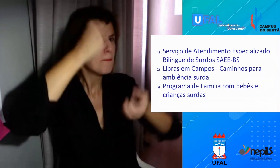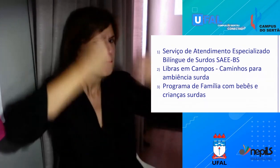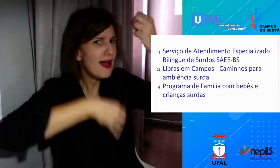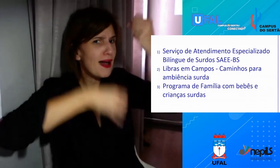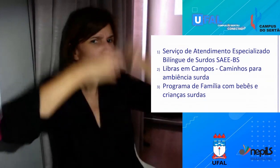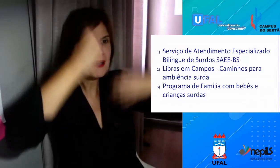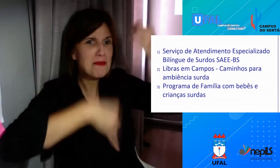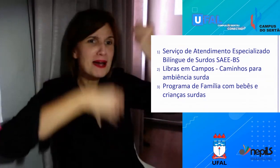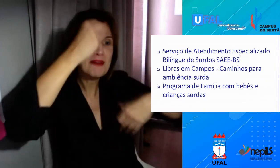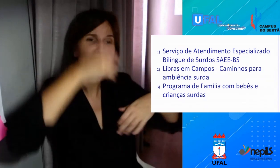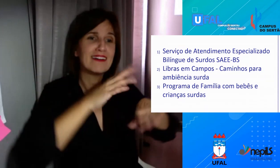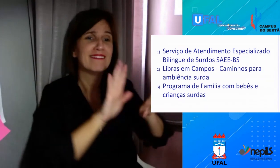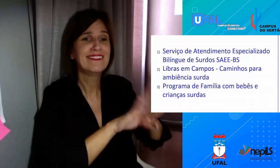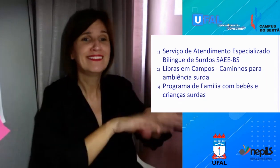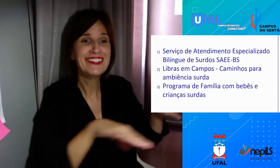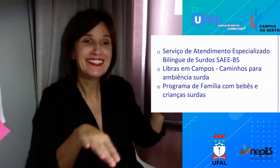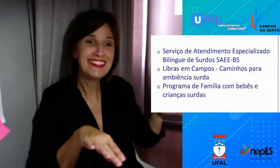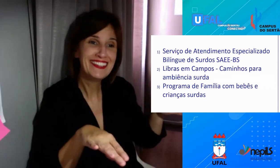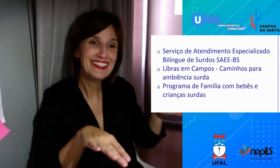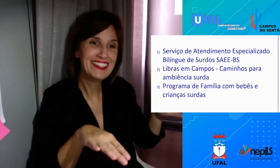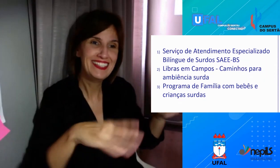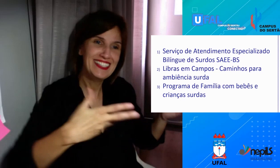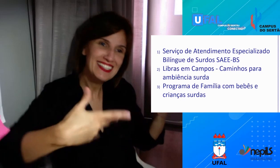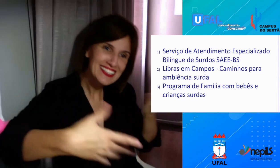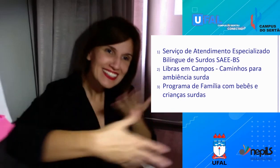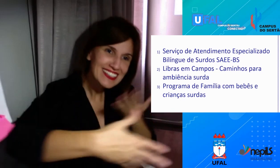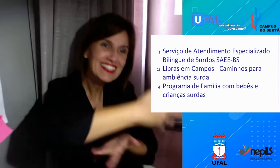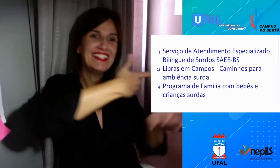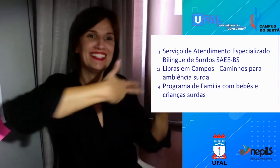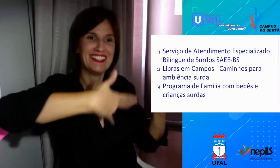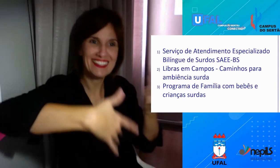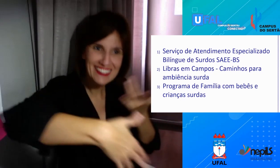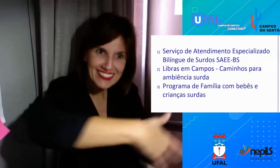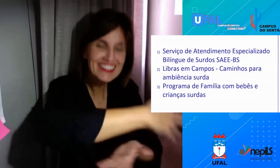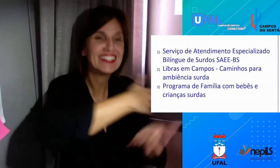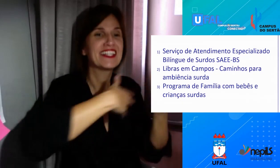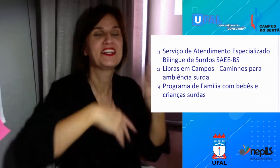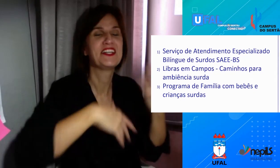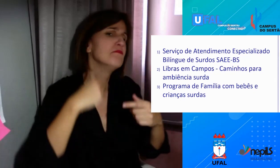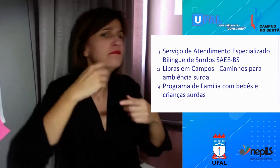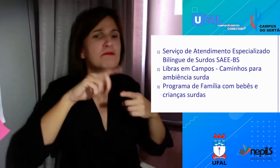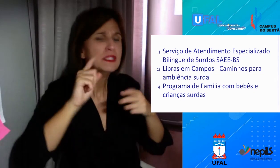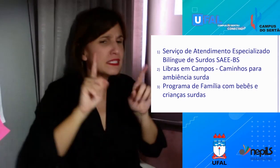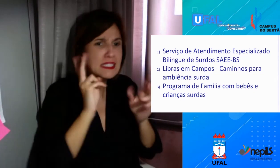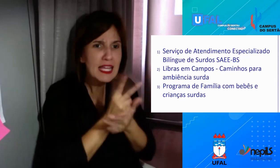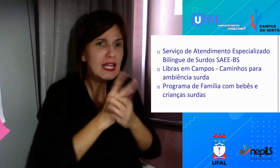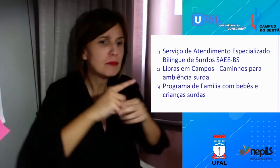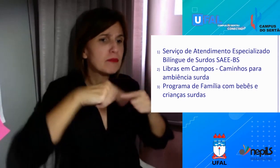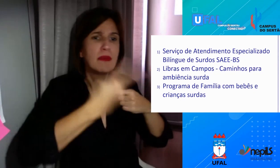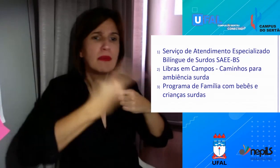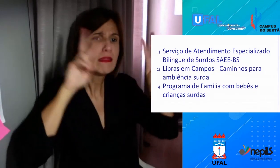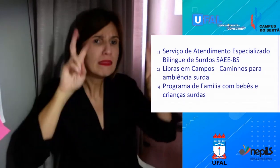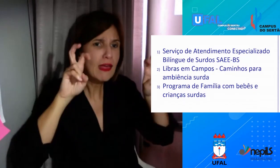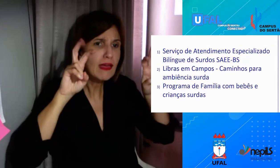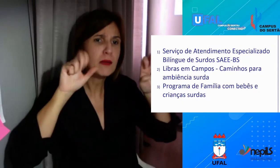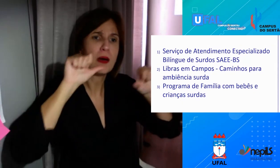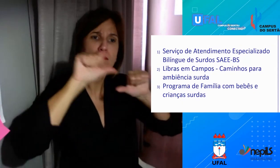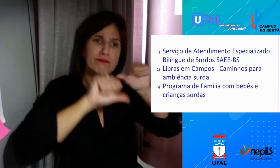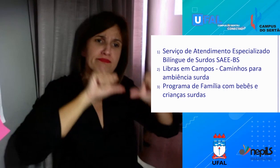adultos buscam informações e aí vão trazer e passar isso para as crianças e conversar com elas